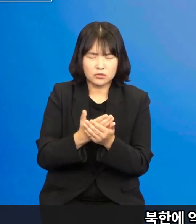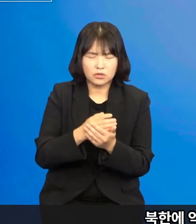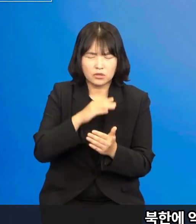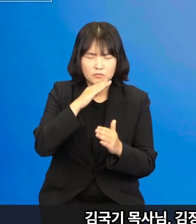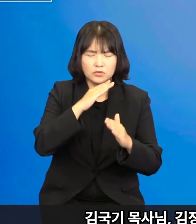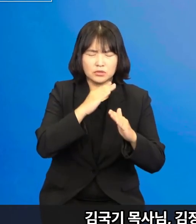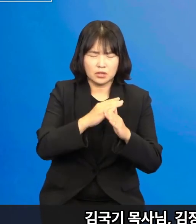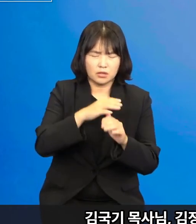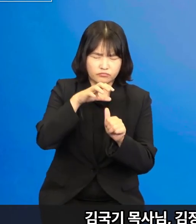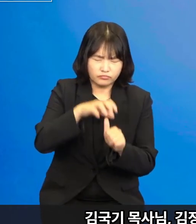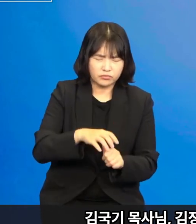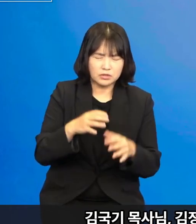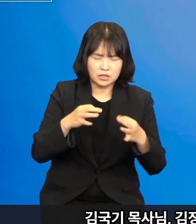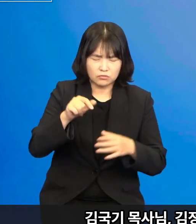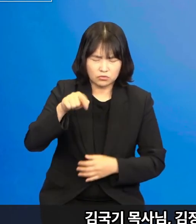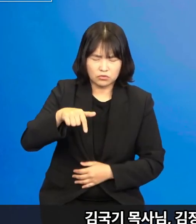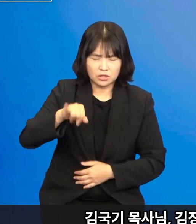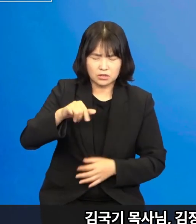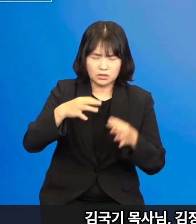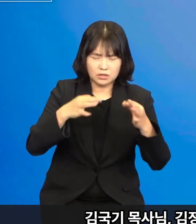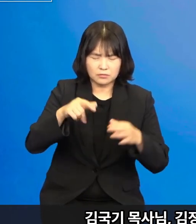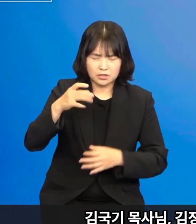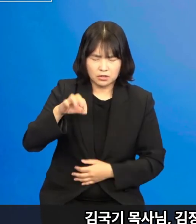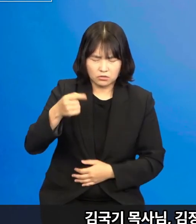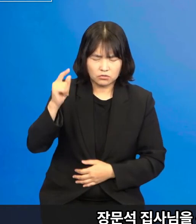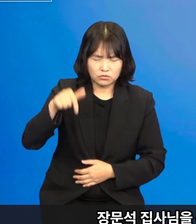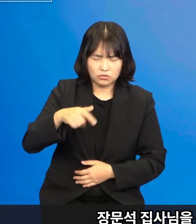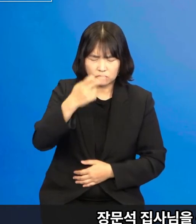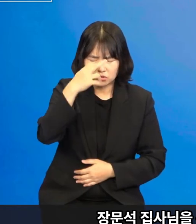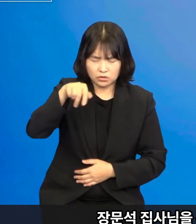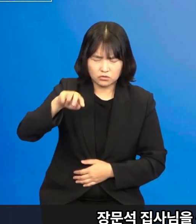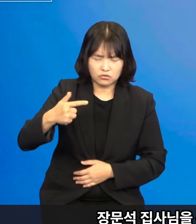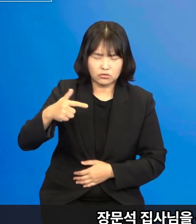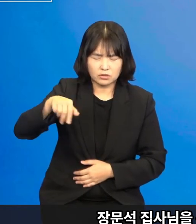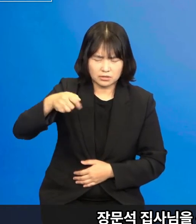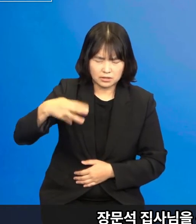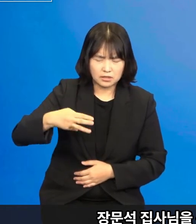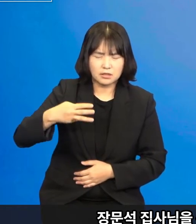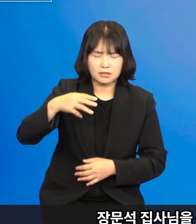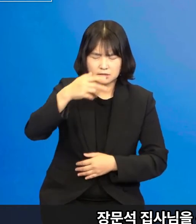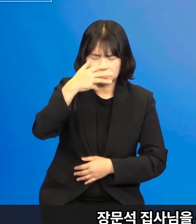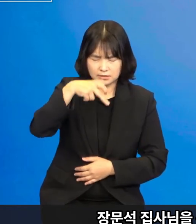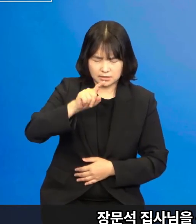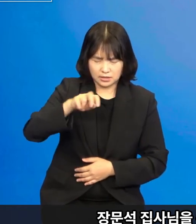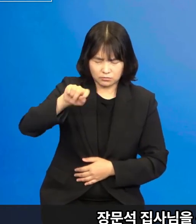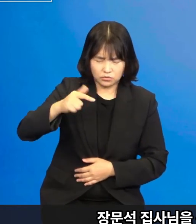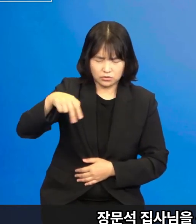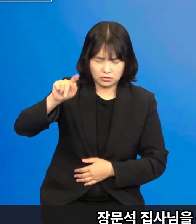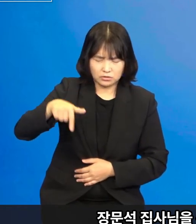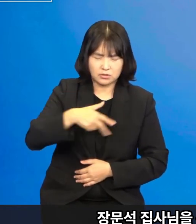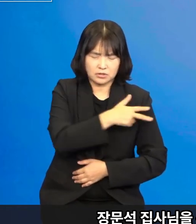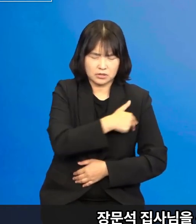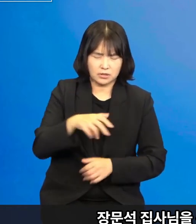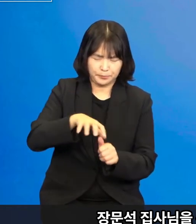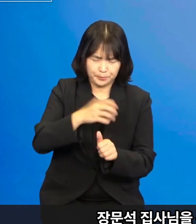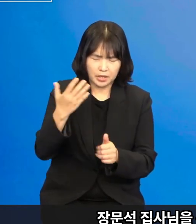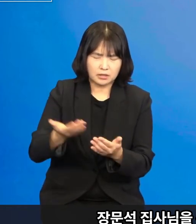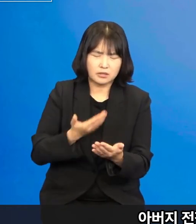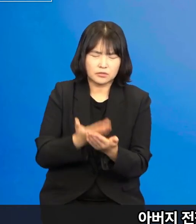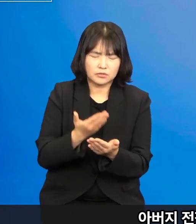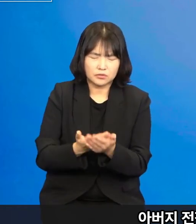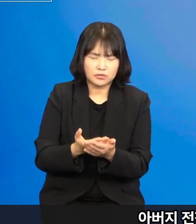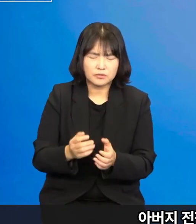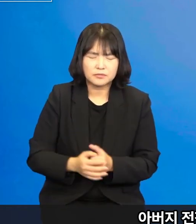자들 김국기 목사님, 김정은 목사님, 최춘길 선교사님, 장문석 집사님을 속히 석방시켜